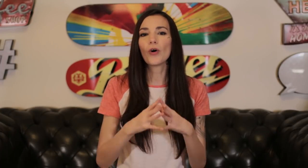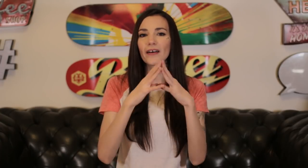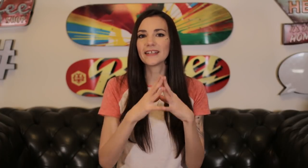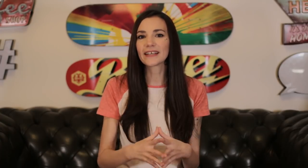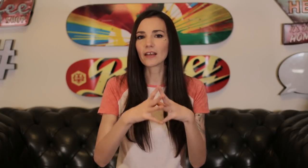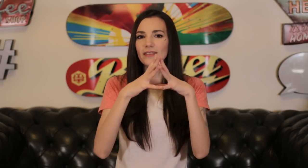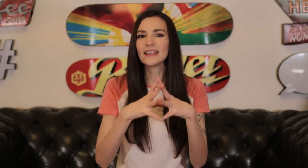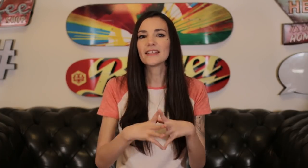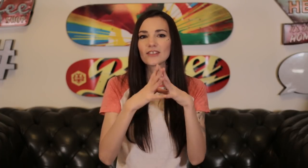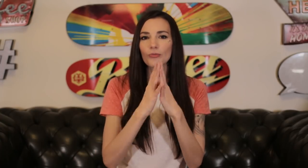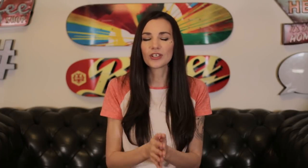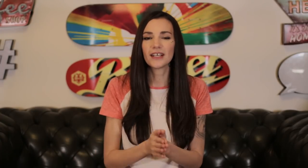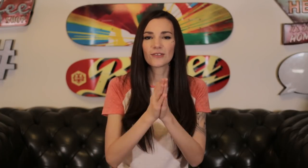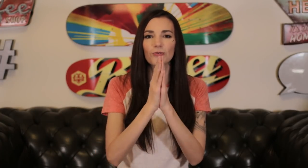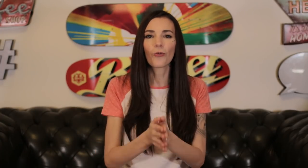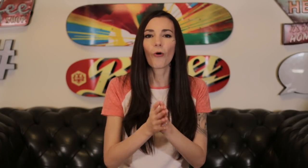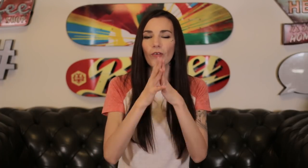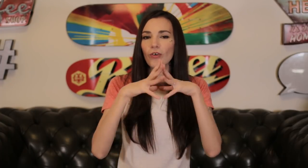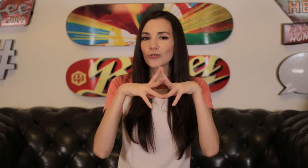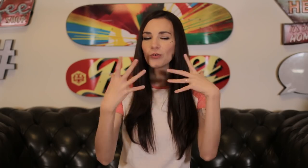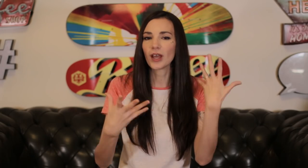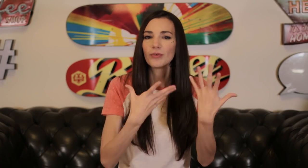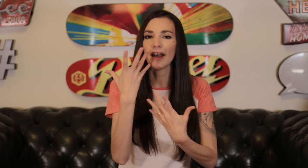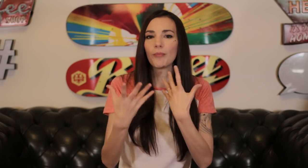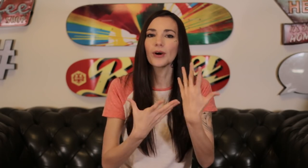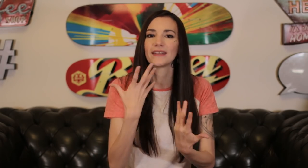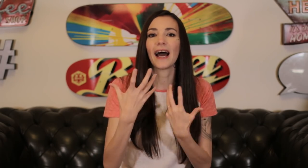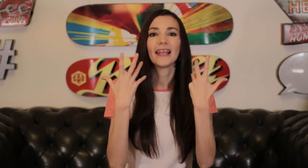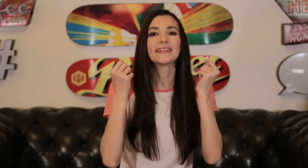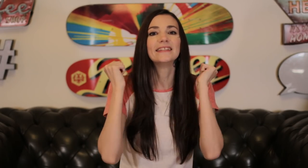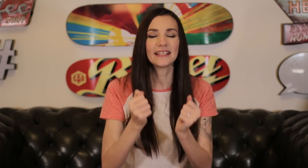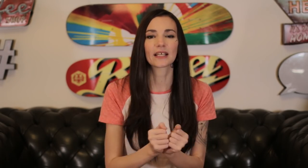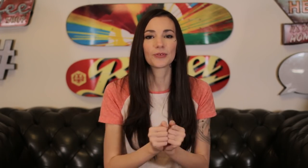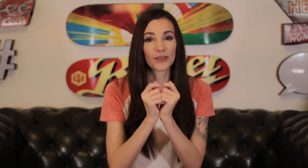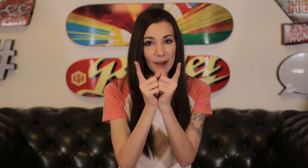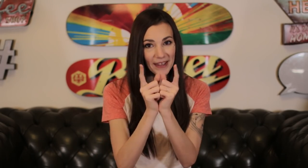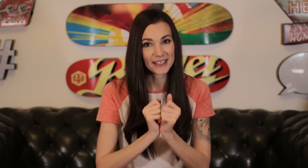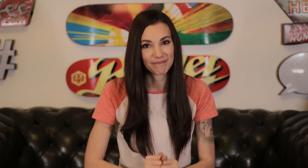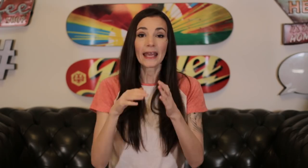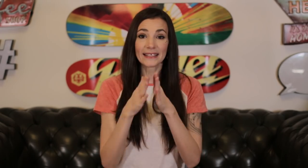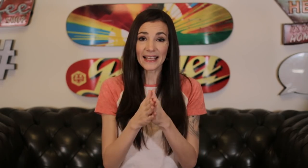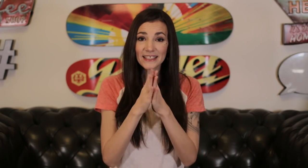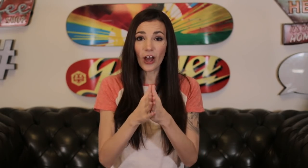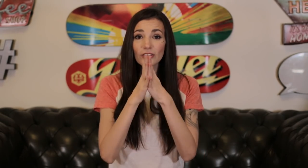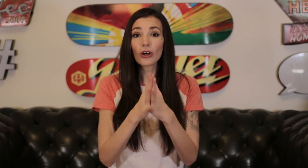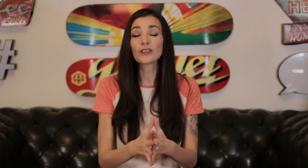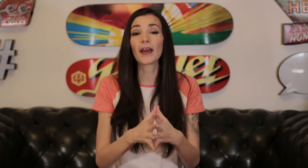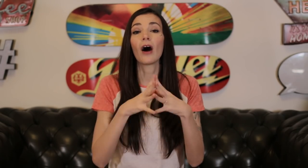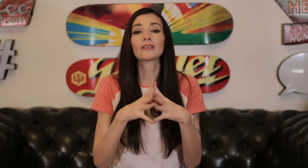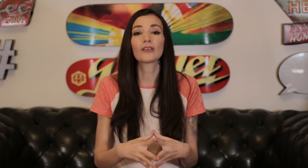pouvoir décrire des objets. Donc, on va voir du vocabulaire pour aider à la description. C'est parti! Qu'est-ce qu'un transfert? Un transfert,